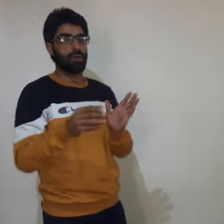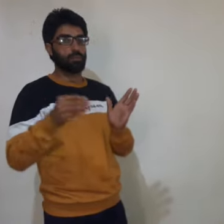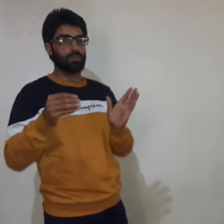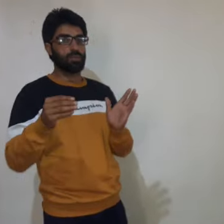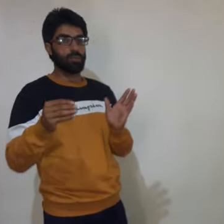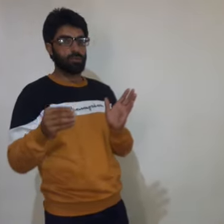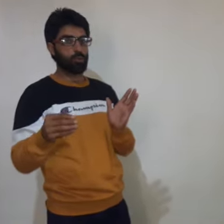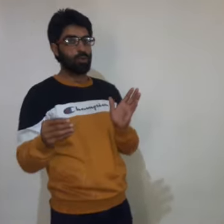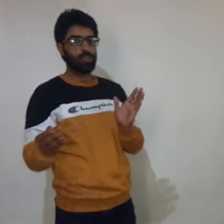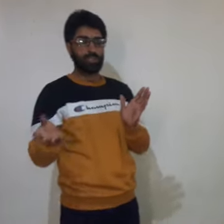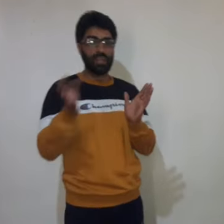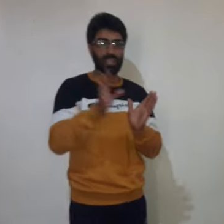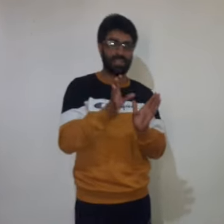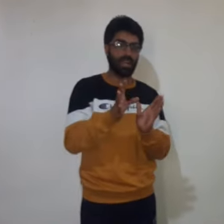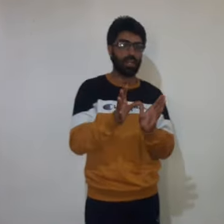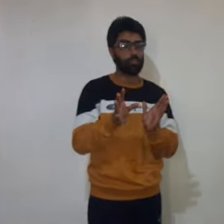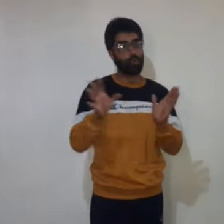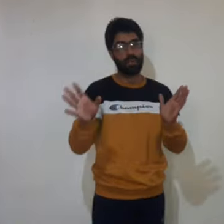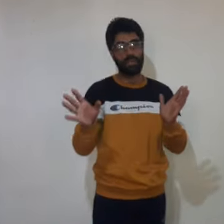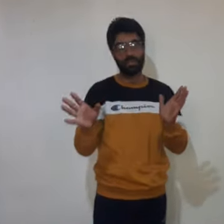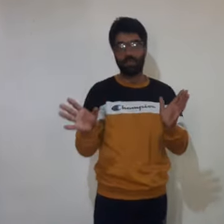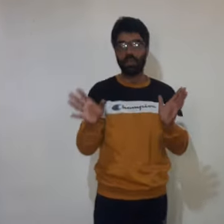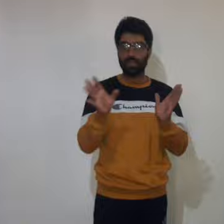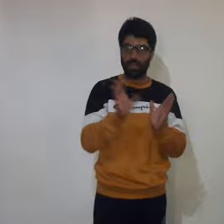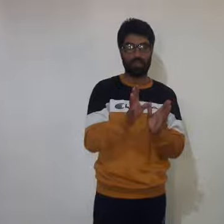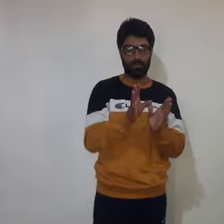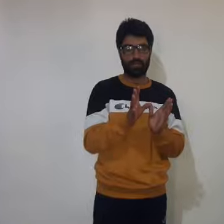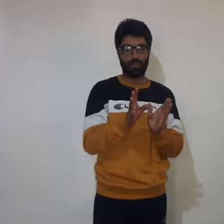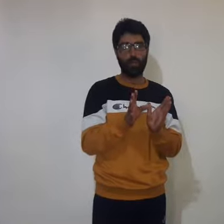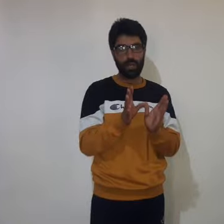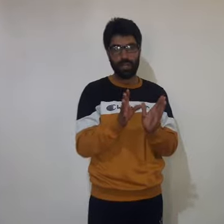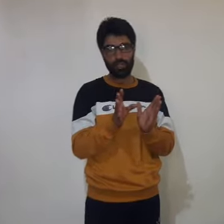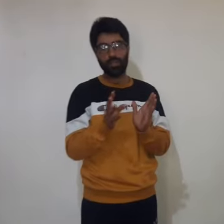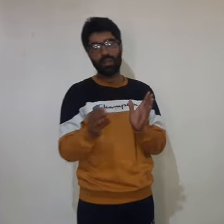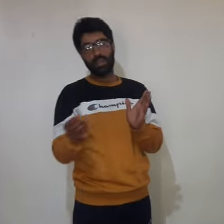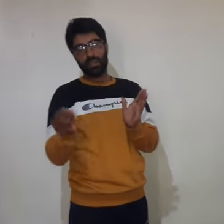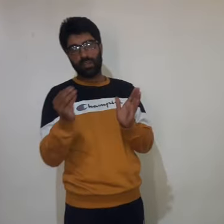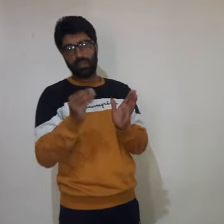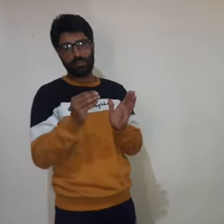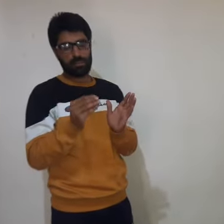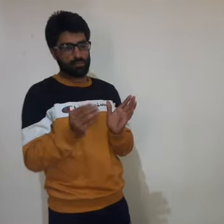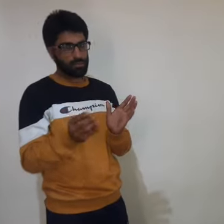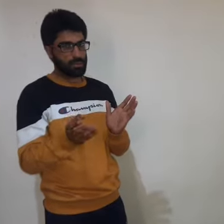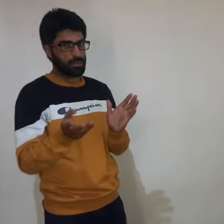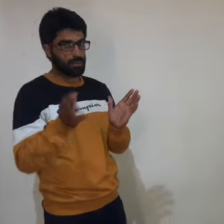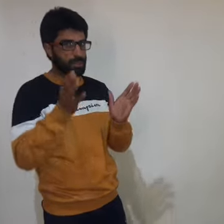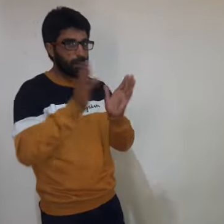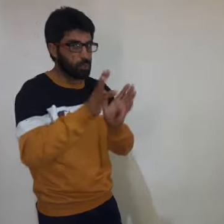हम उसको सैनिटाइजर और सोप का इस्तेमाल करते हैं। ओके डियर स्टूडेंट,